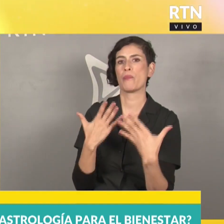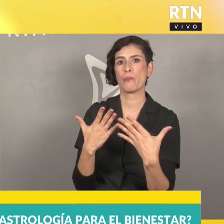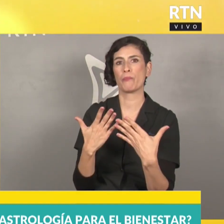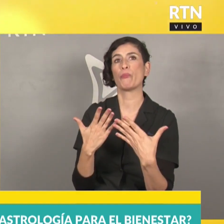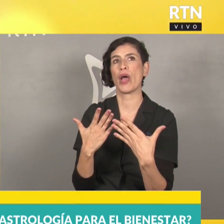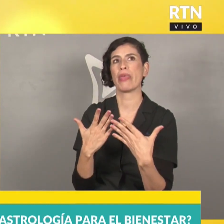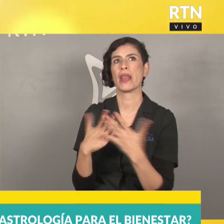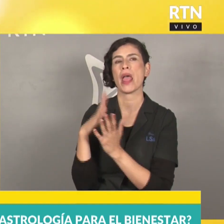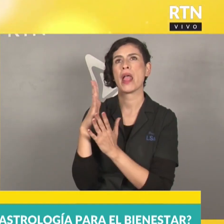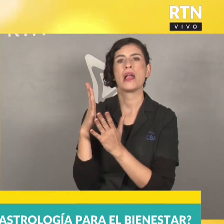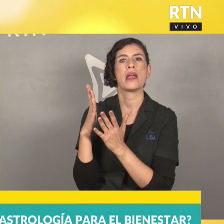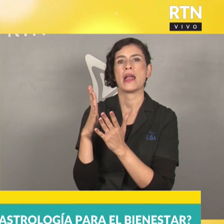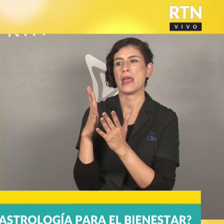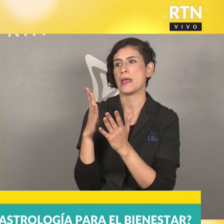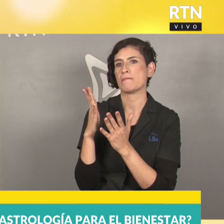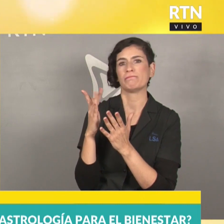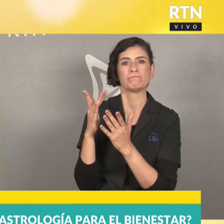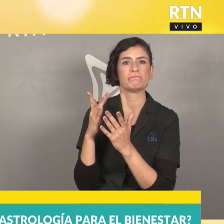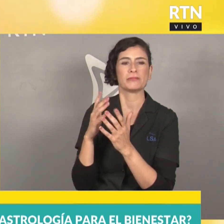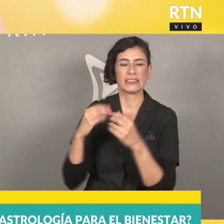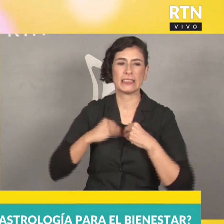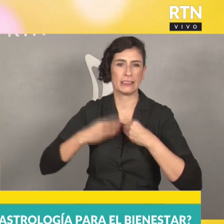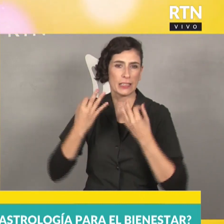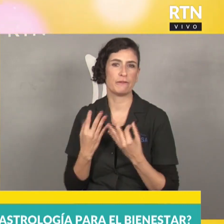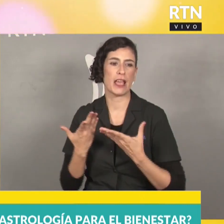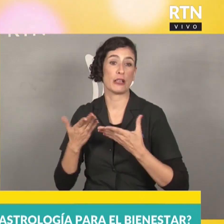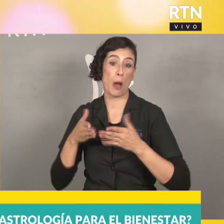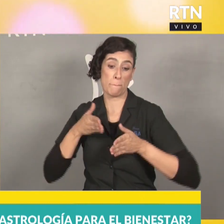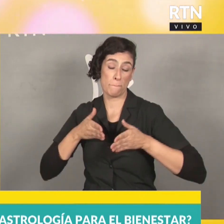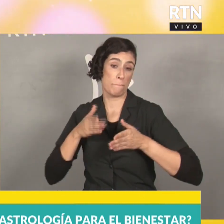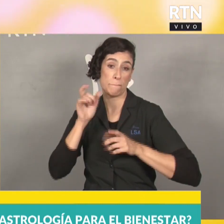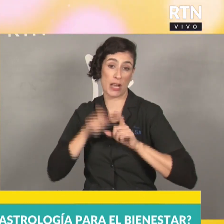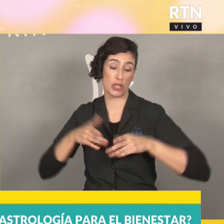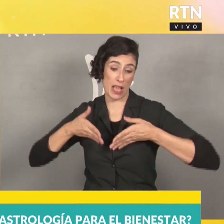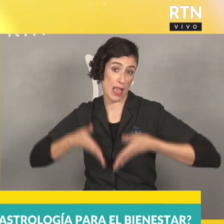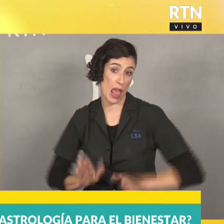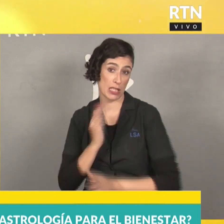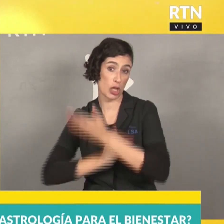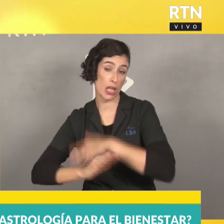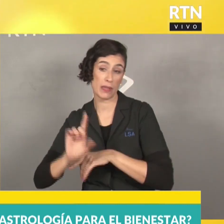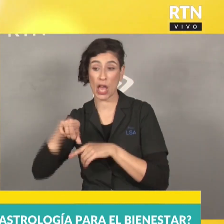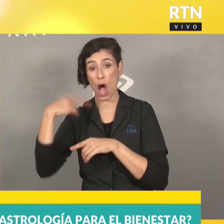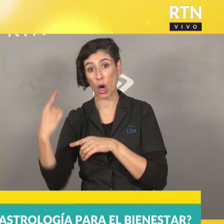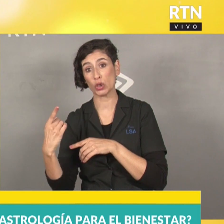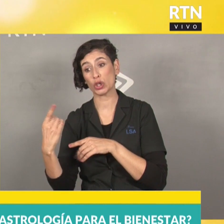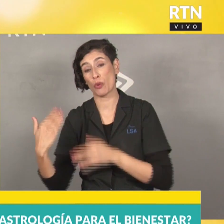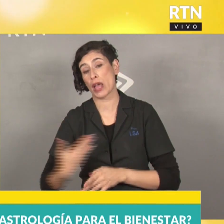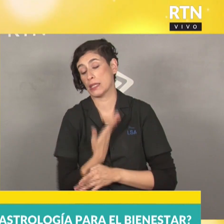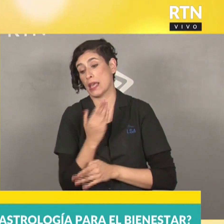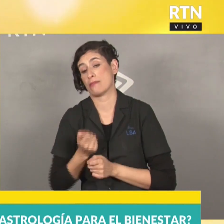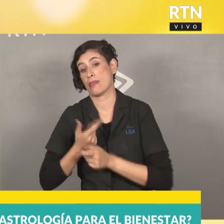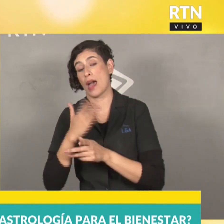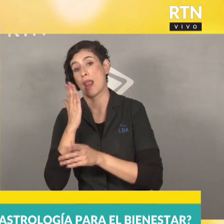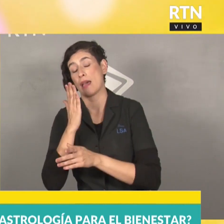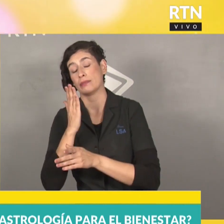personas con discapacidad, que algunas personas nacen y otras tienen una discapacidad adquirida, ¿verdad? Sí. Mira, con ese tema